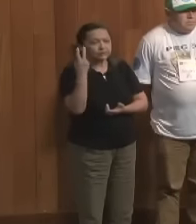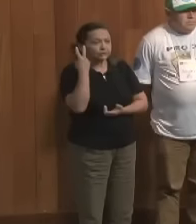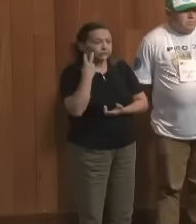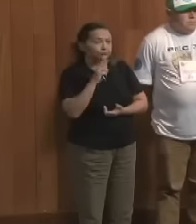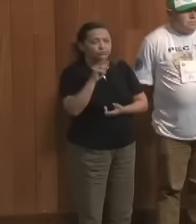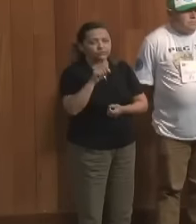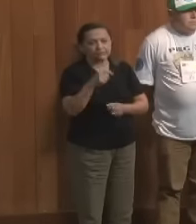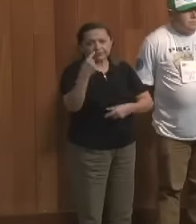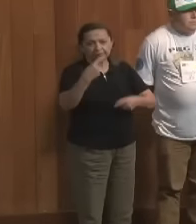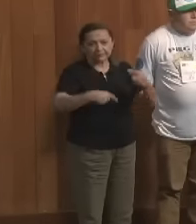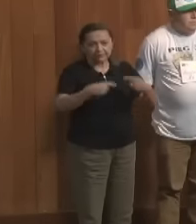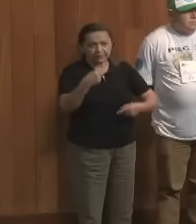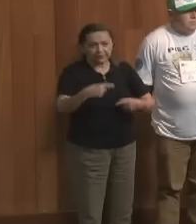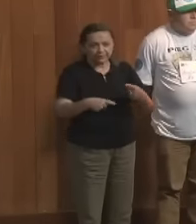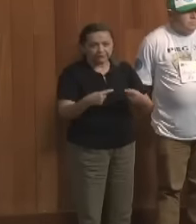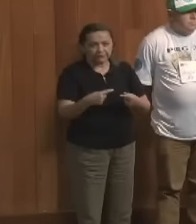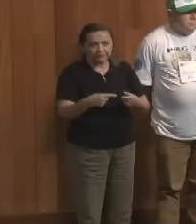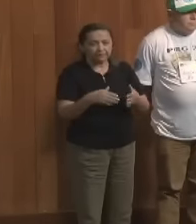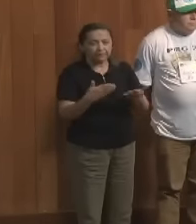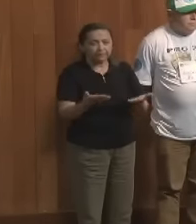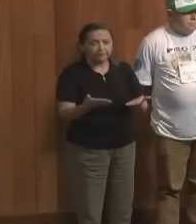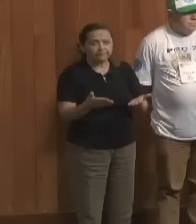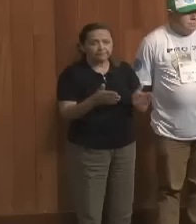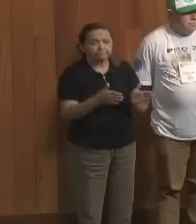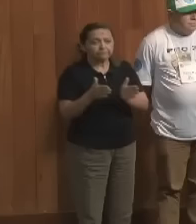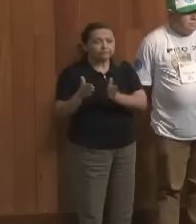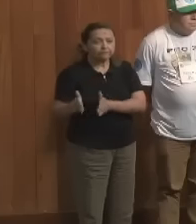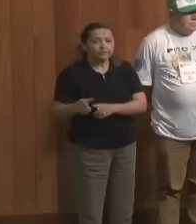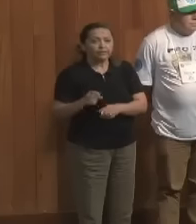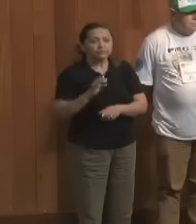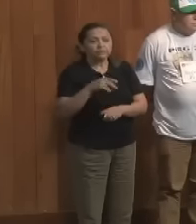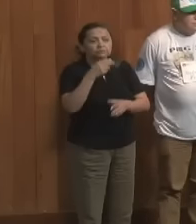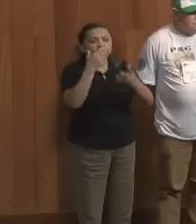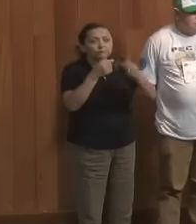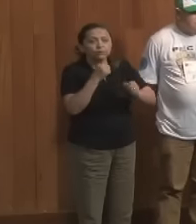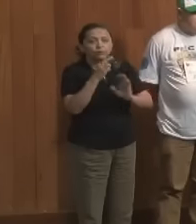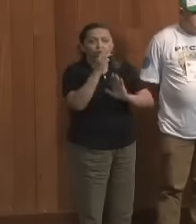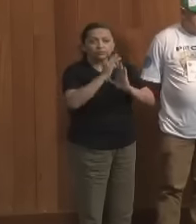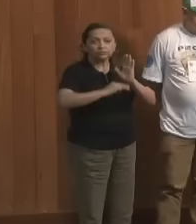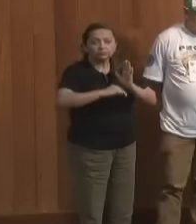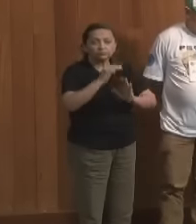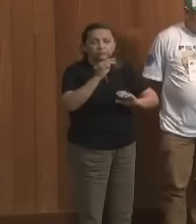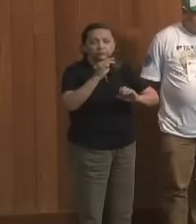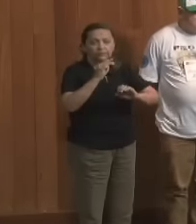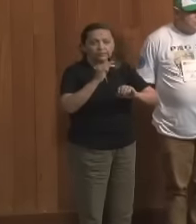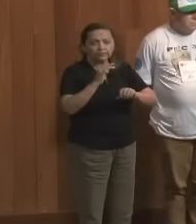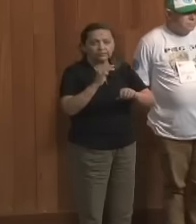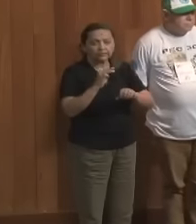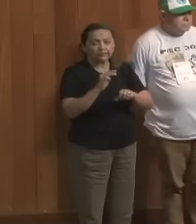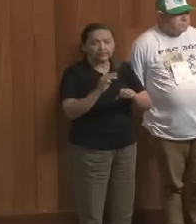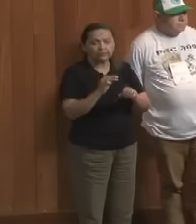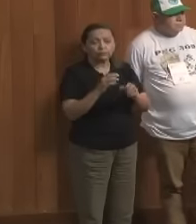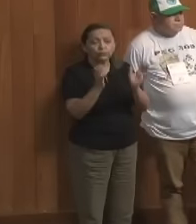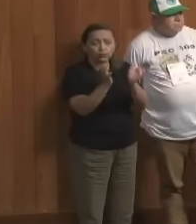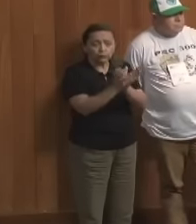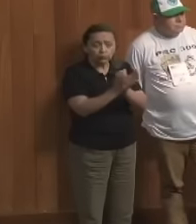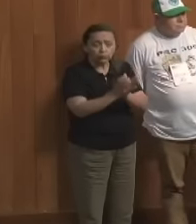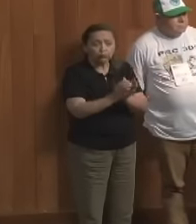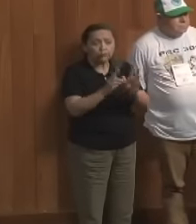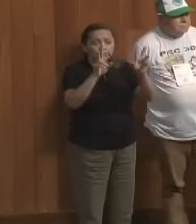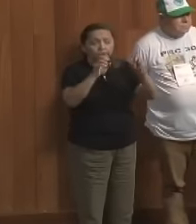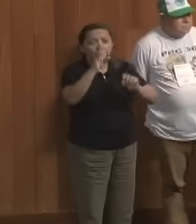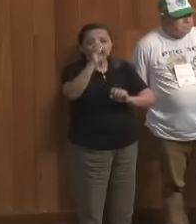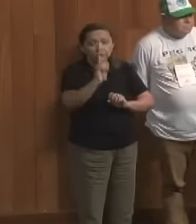nesses dois dias de debate. Bom, só falando um pouco da metodologia aqui, o grupo é Direito à Saúde, Meio